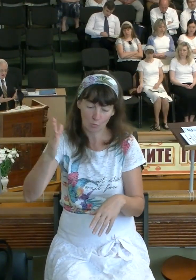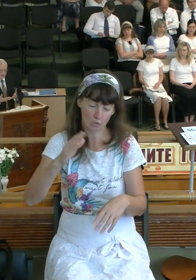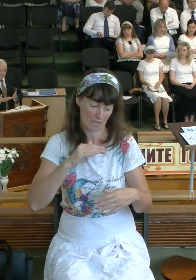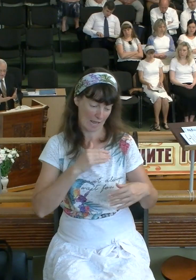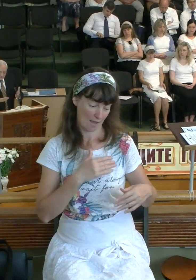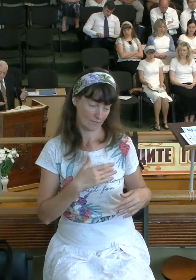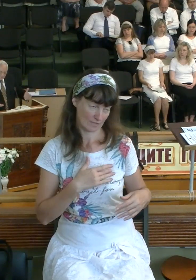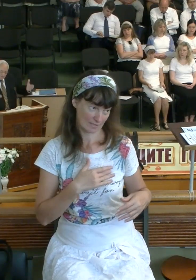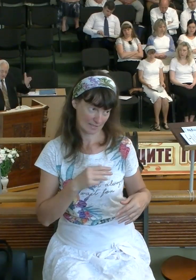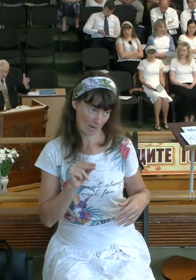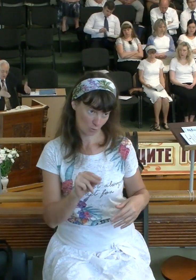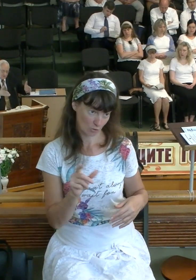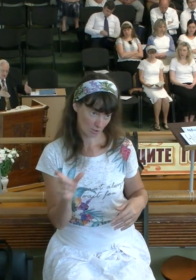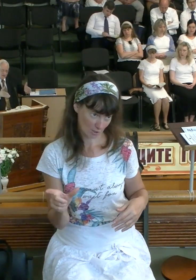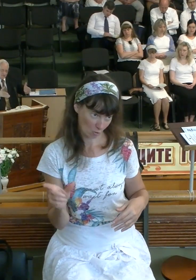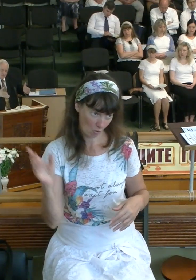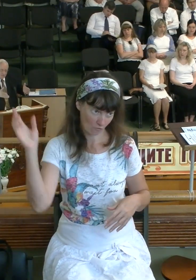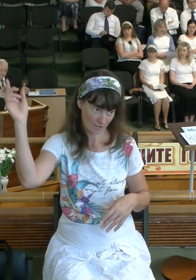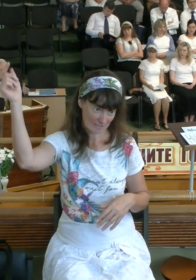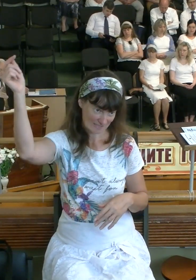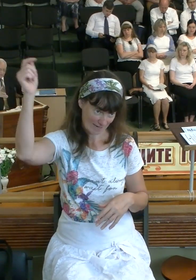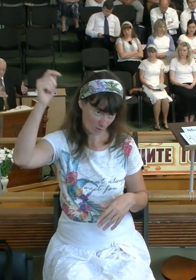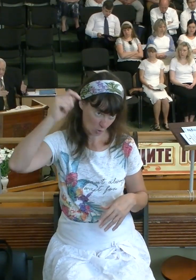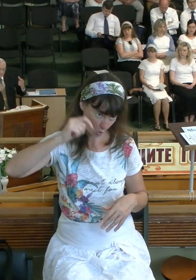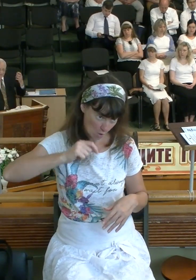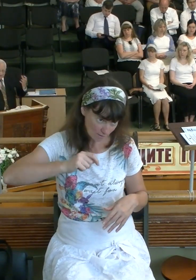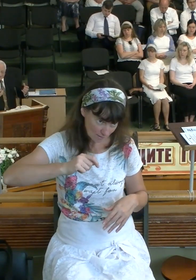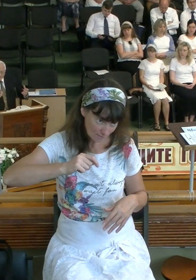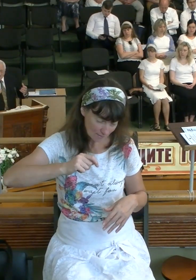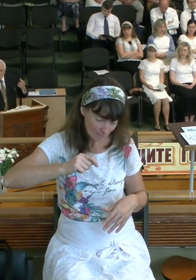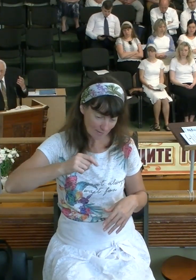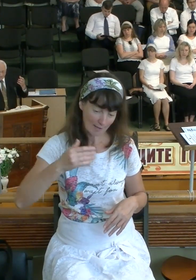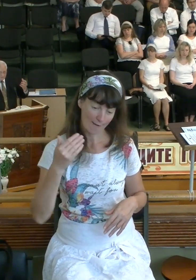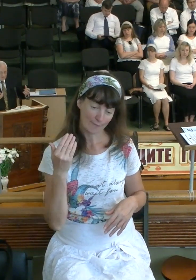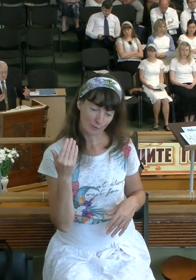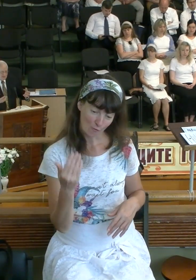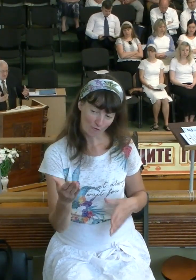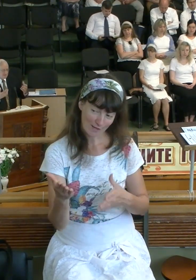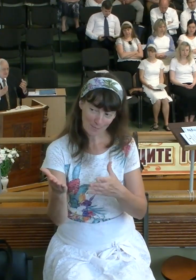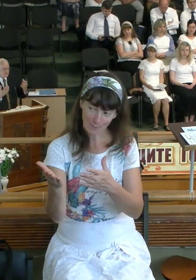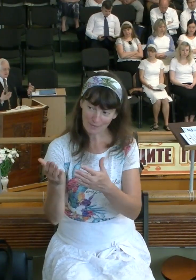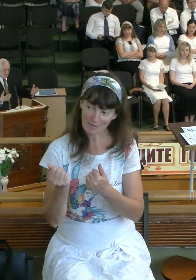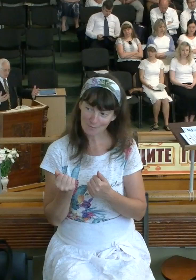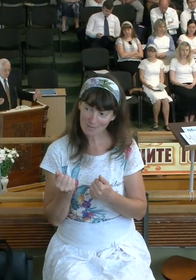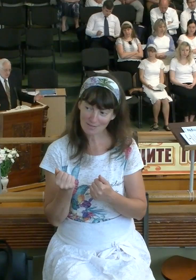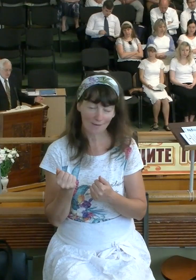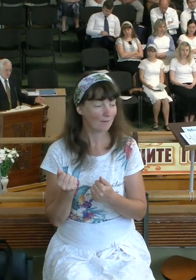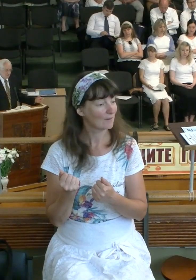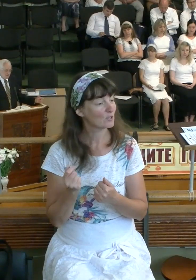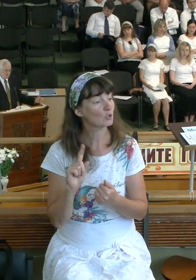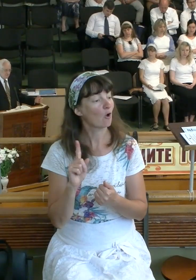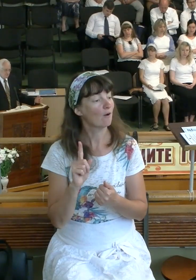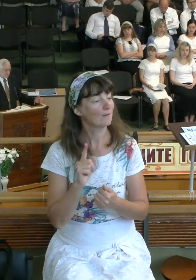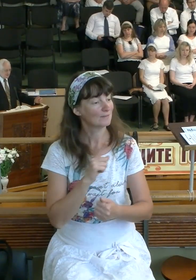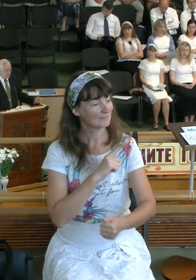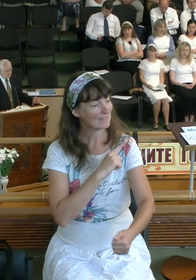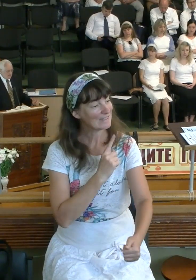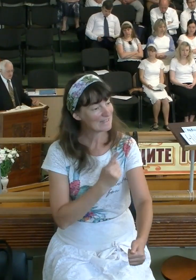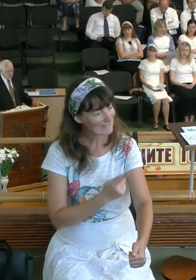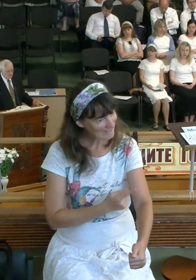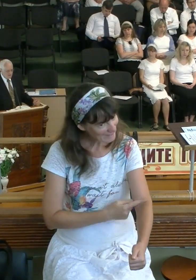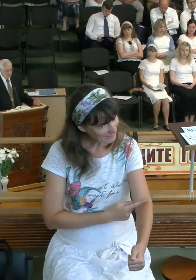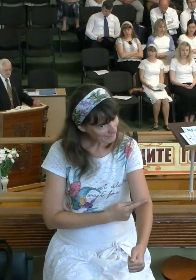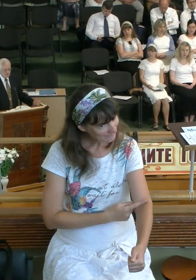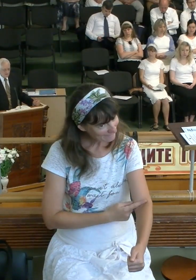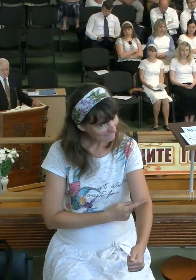учеников, когда Он сойдет, то вы примете силу. Друзья